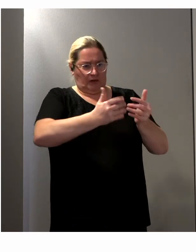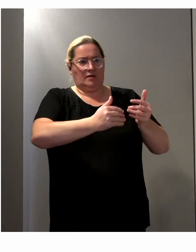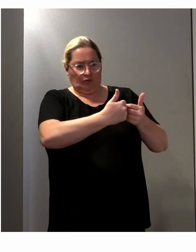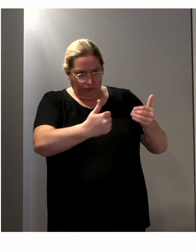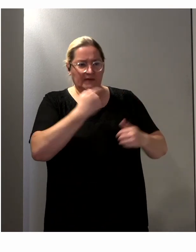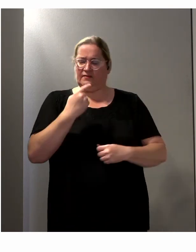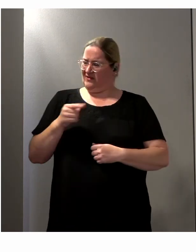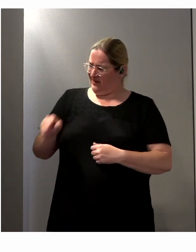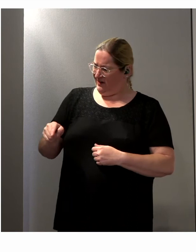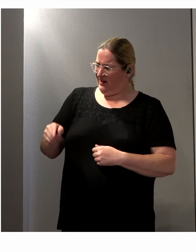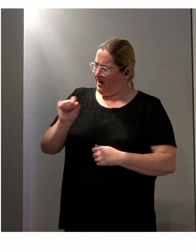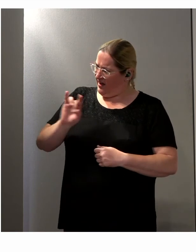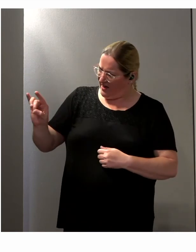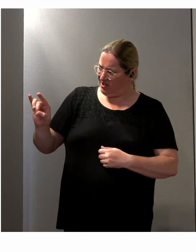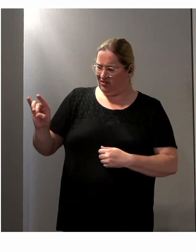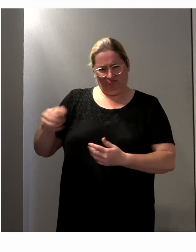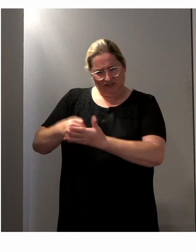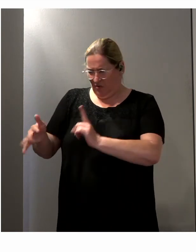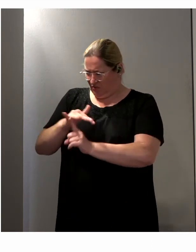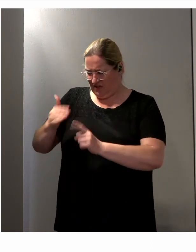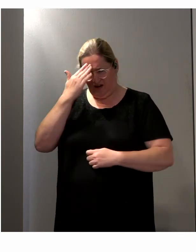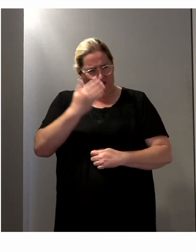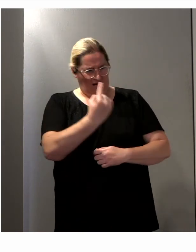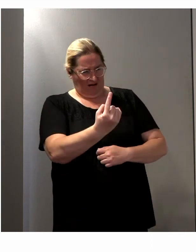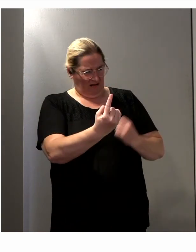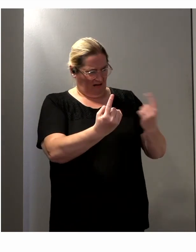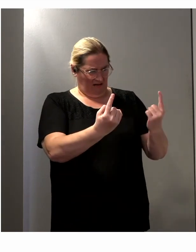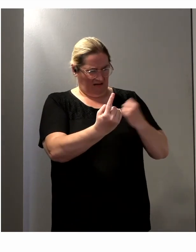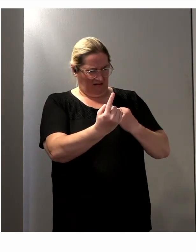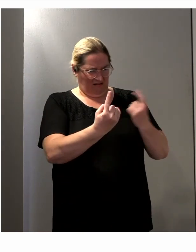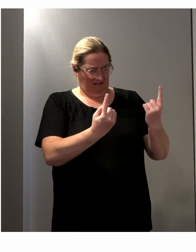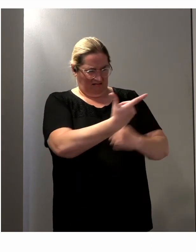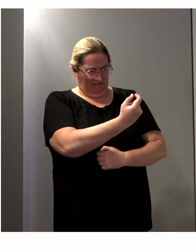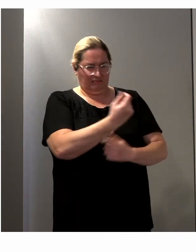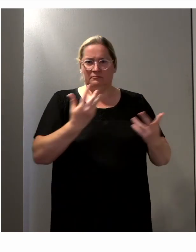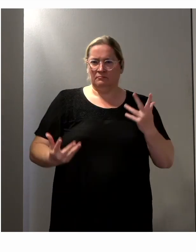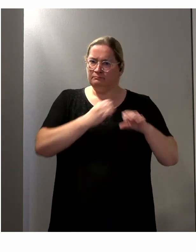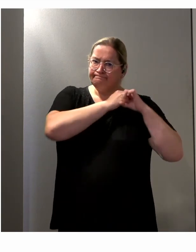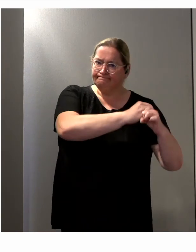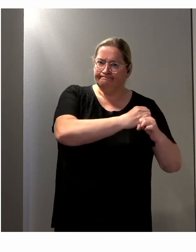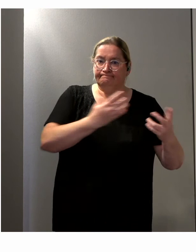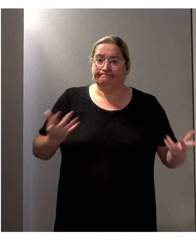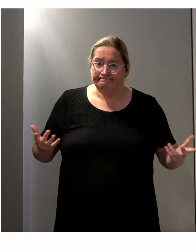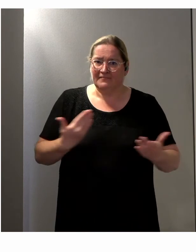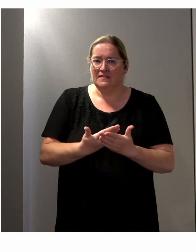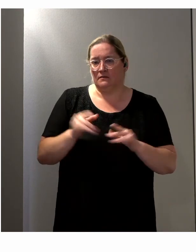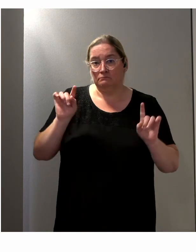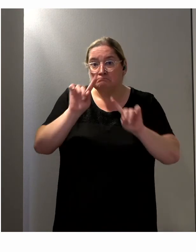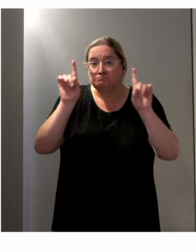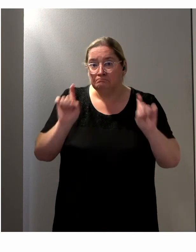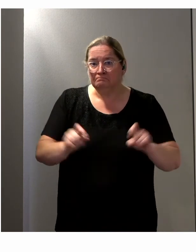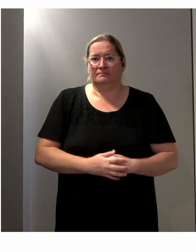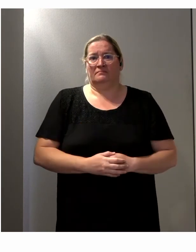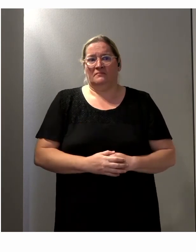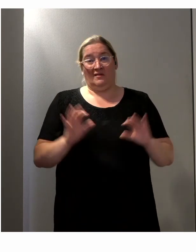social à travers la question de son individualisation et de l'indépendance financière du bénéficiaire qui est placé évidemment aujourd'hui sous la tutelle